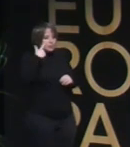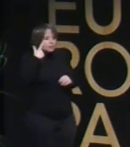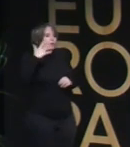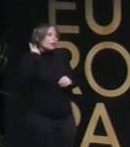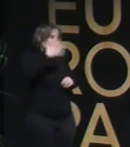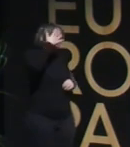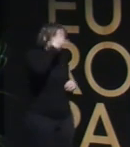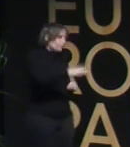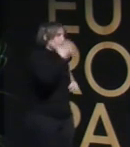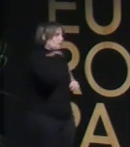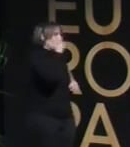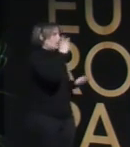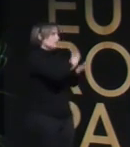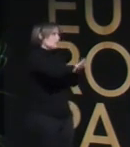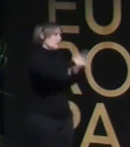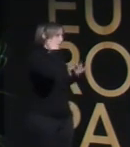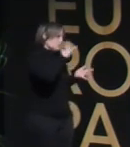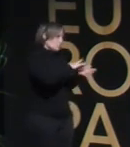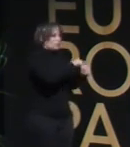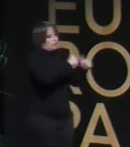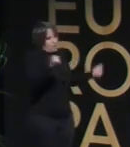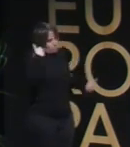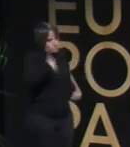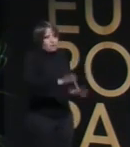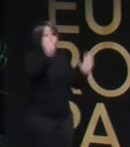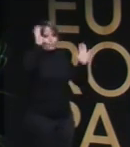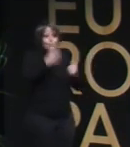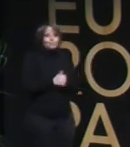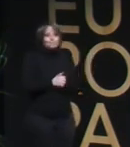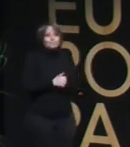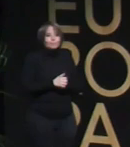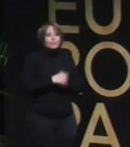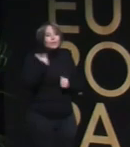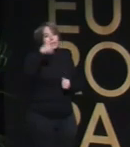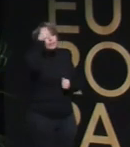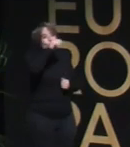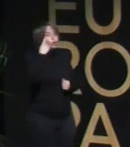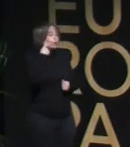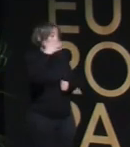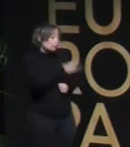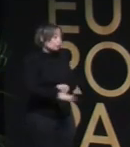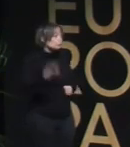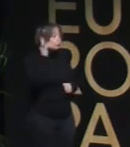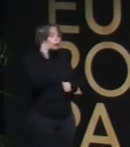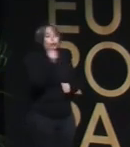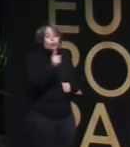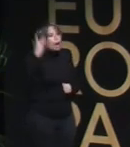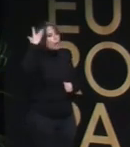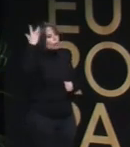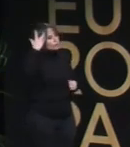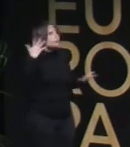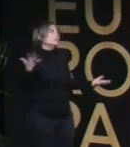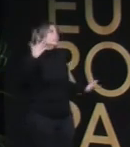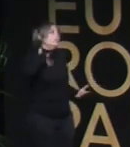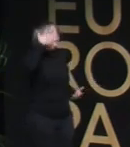hace años que se veía. ¿Vale? Esa es la diferencia. ¿Vale? El niño generalmente va a decir no, pero el adolescente te va a decir ya has